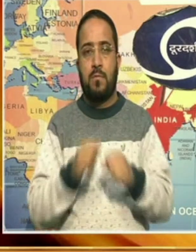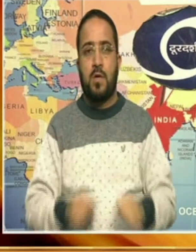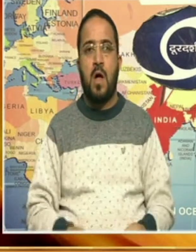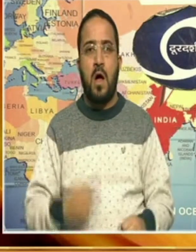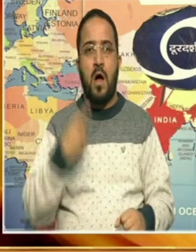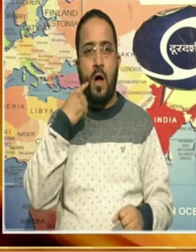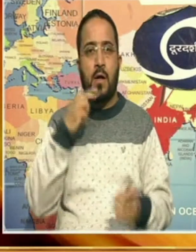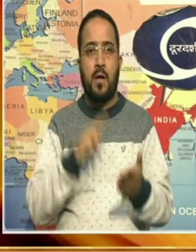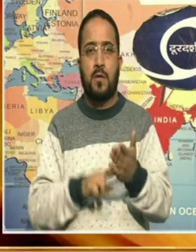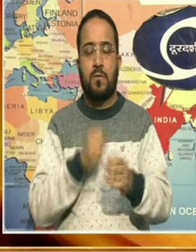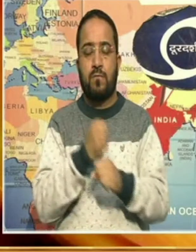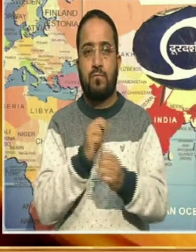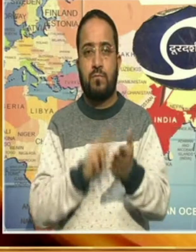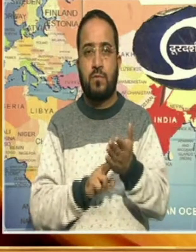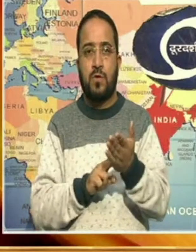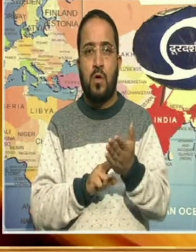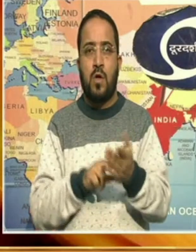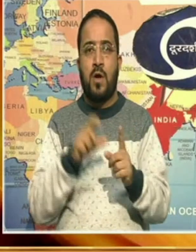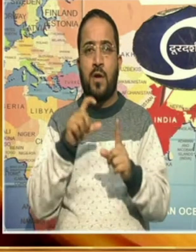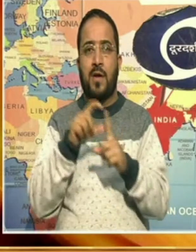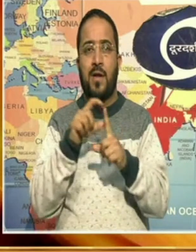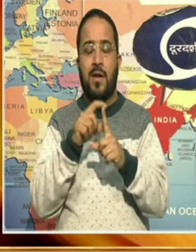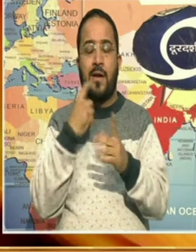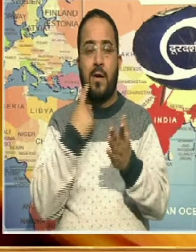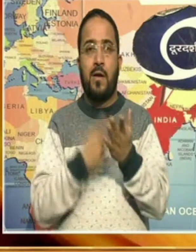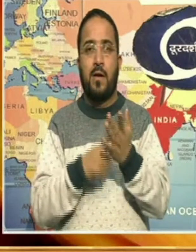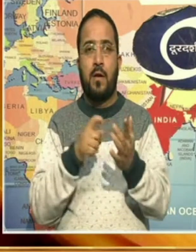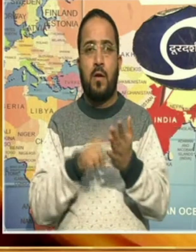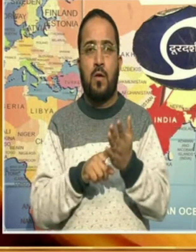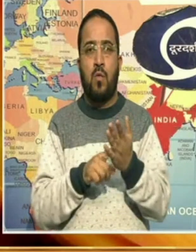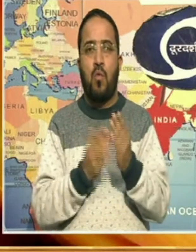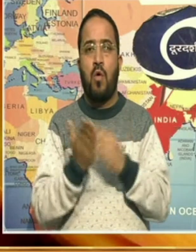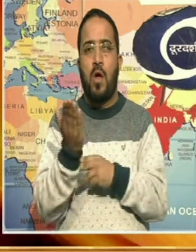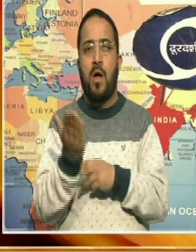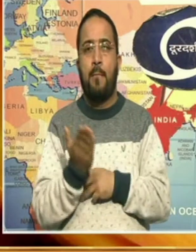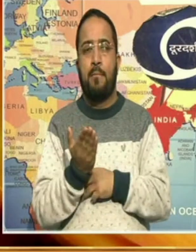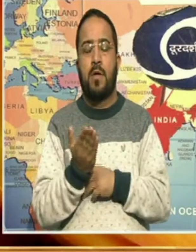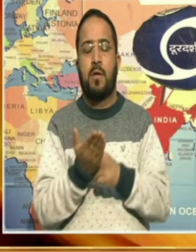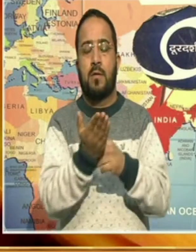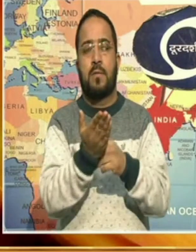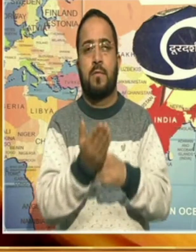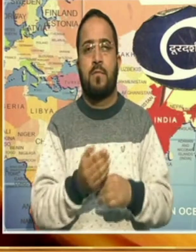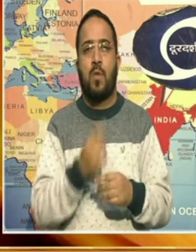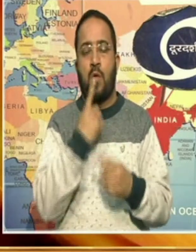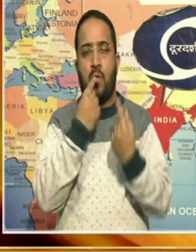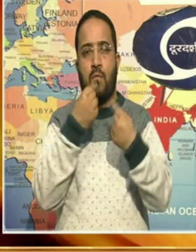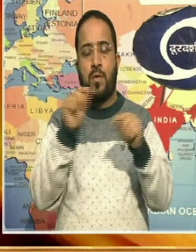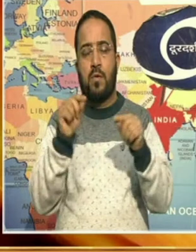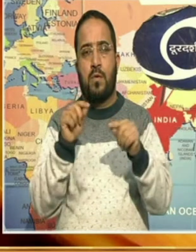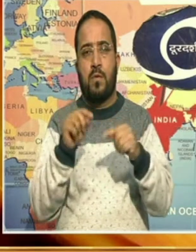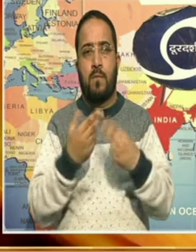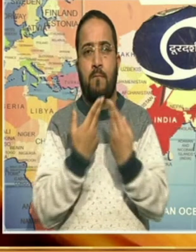انفورسمنٹ ڈائریکٹوریٹ کی درخواست پر اٹھایا ہے